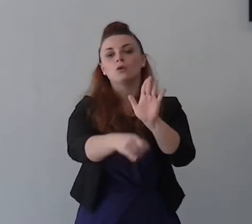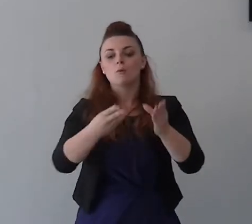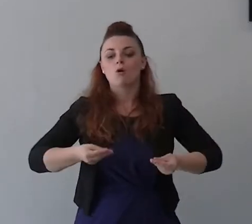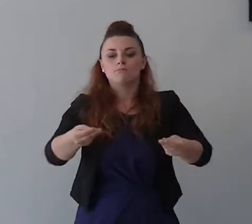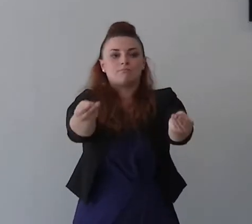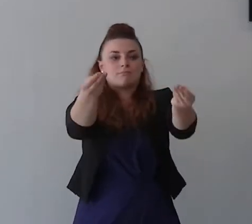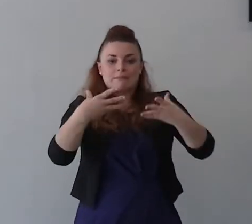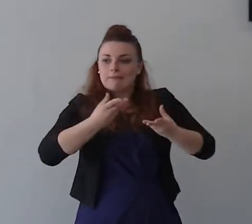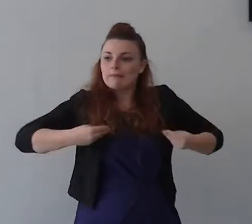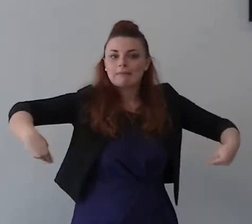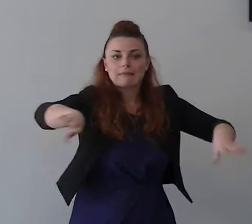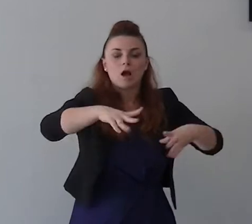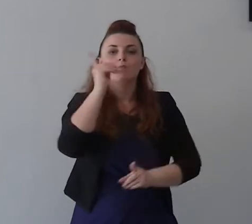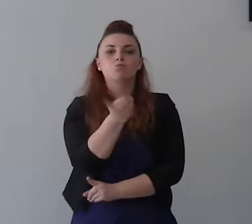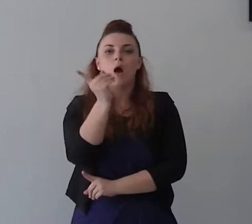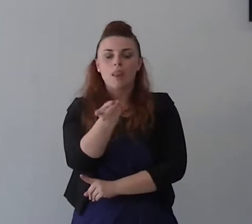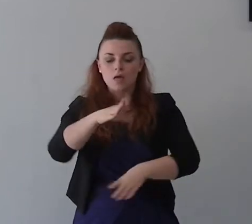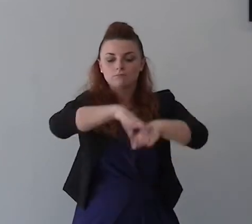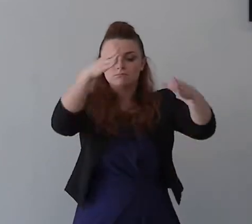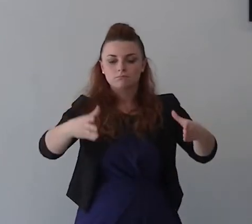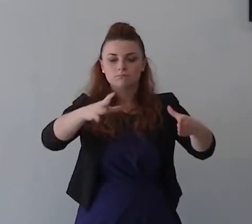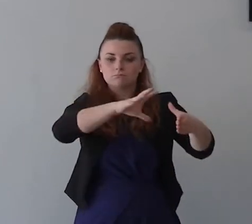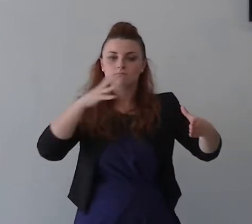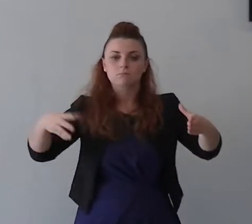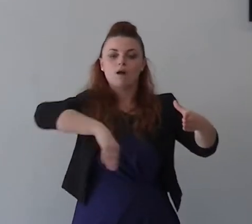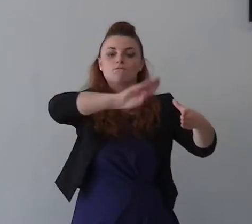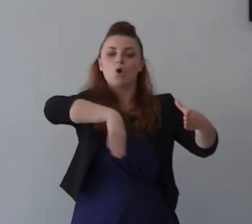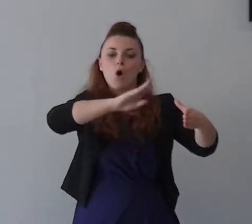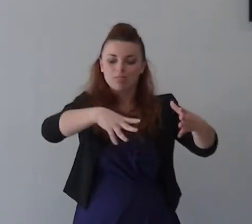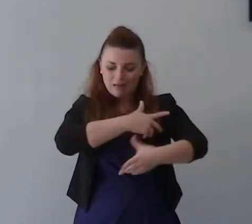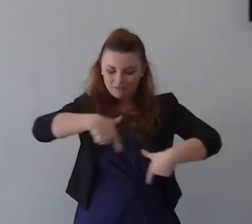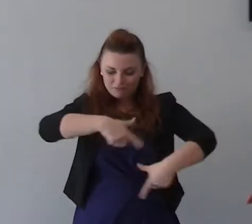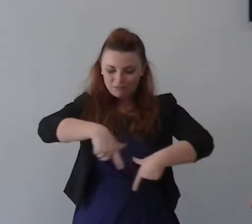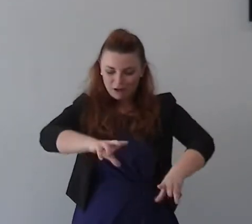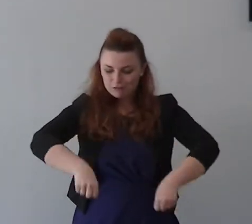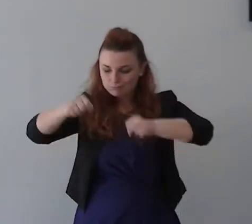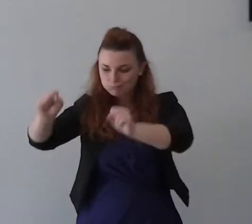oggi festeggiamo: è una tomba vuota, poche fasce a terra e